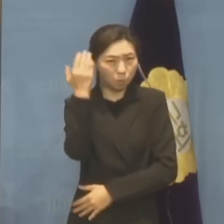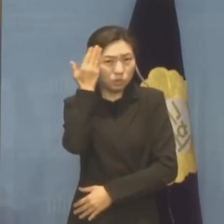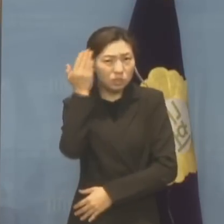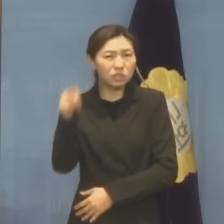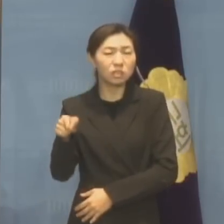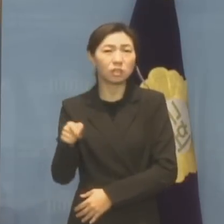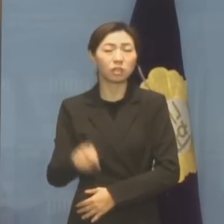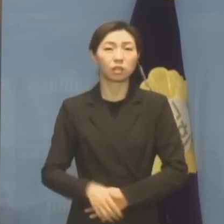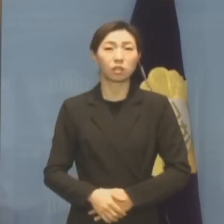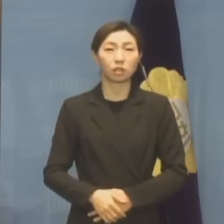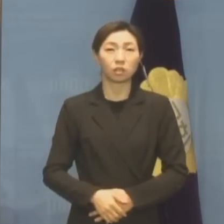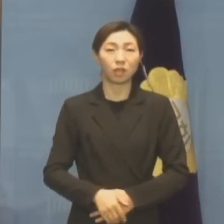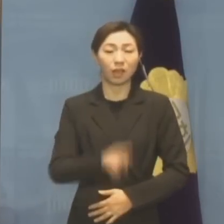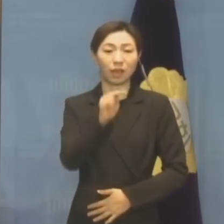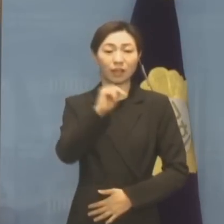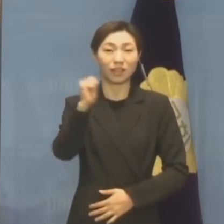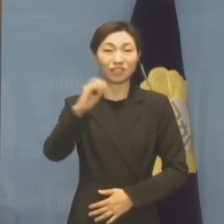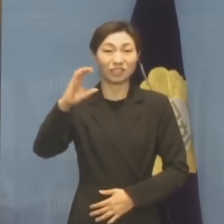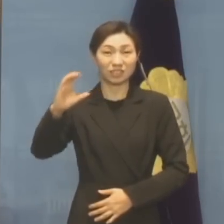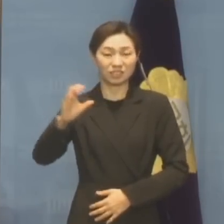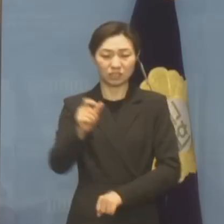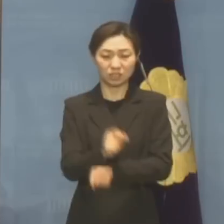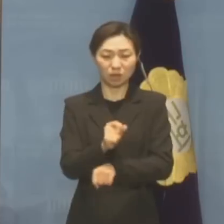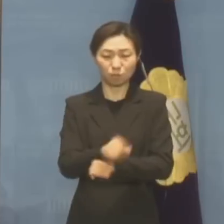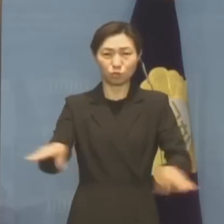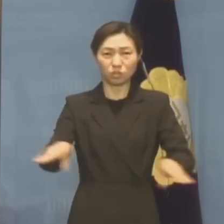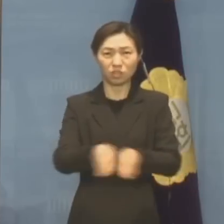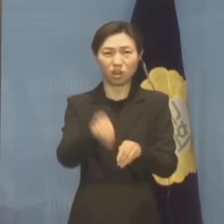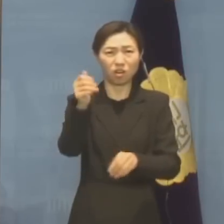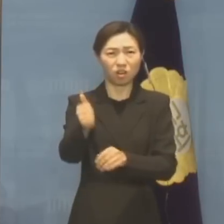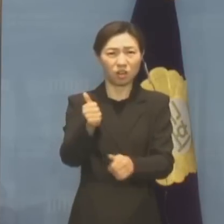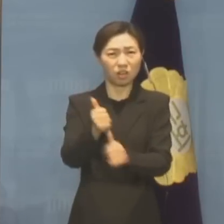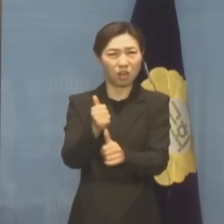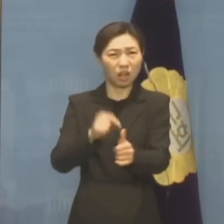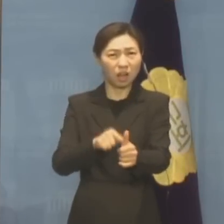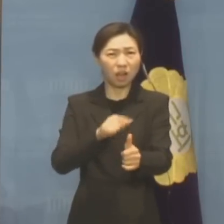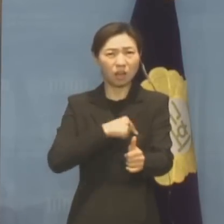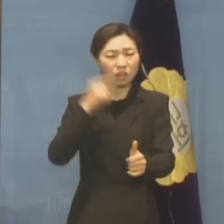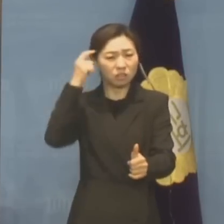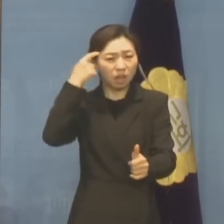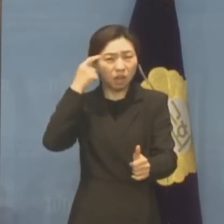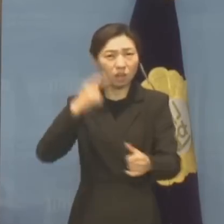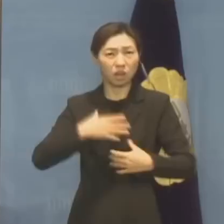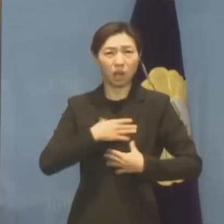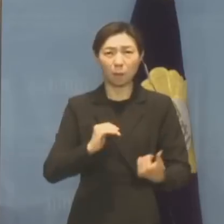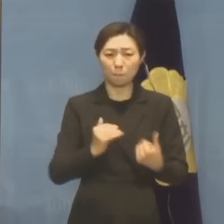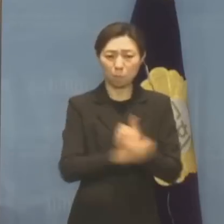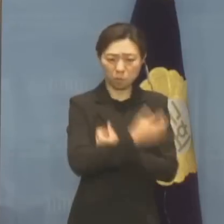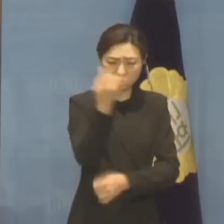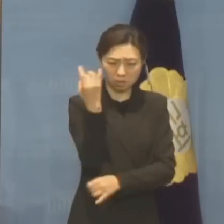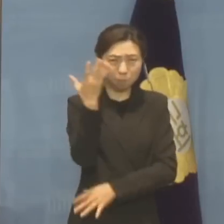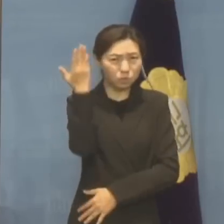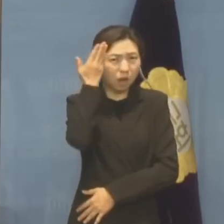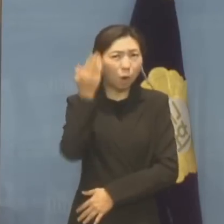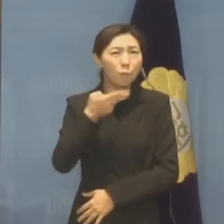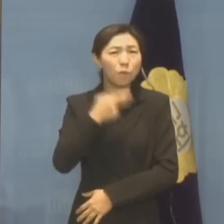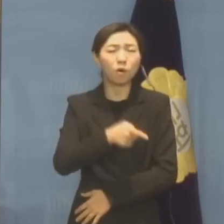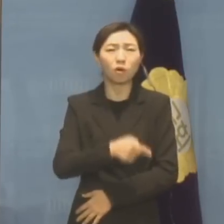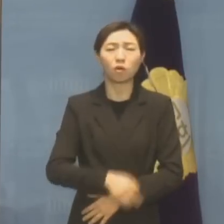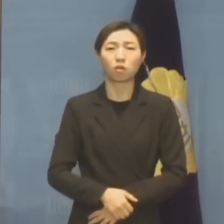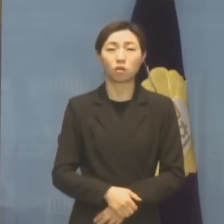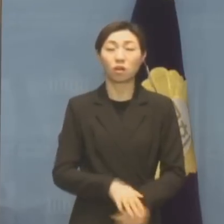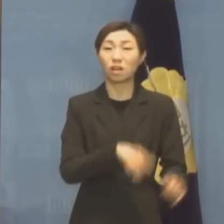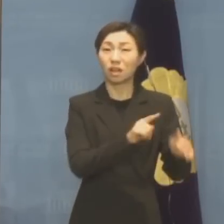및 NSC 사무처장이라는 자가 안보의 기본조차 되어 있지 않은 것입니다.